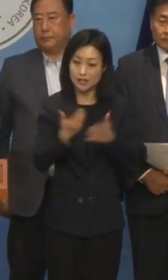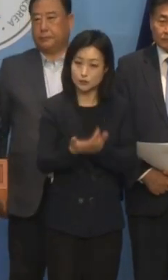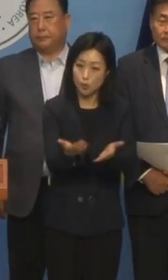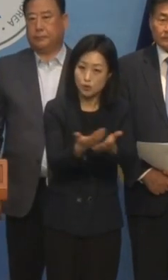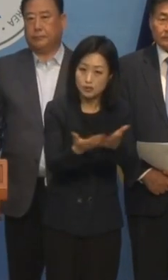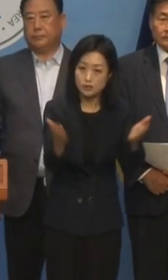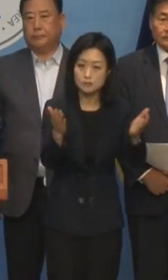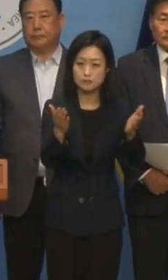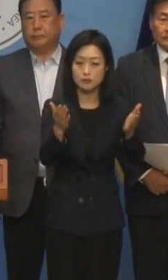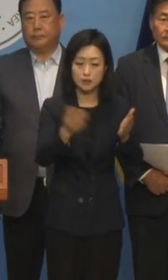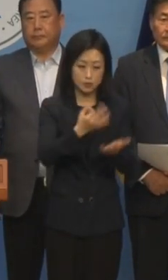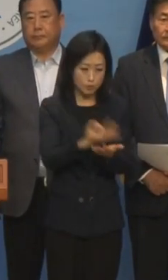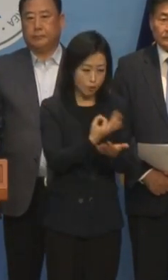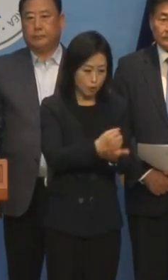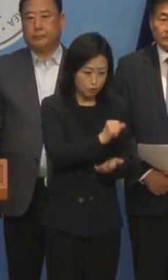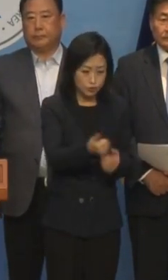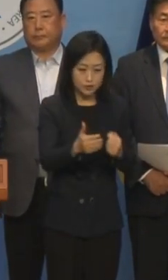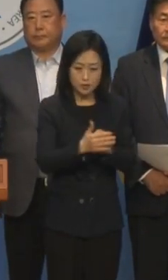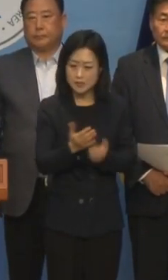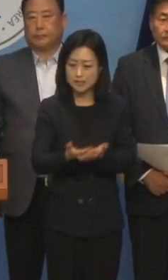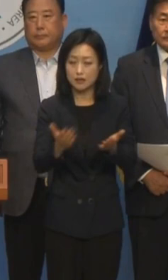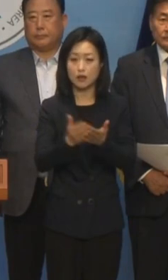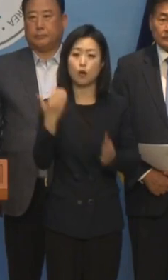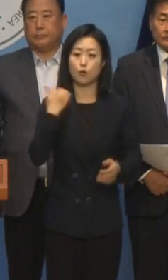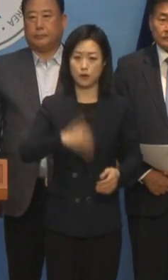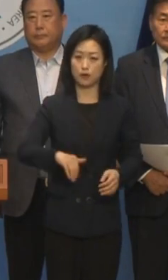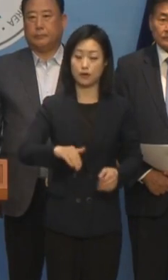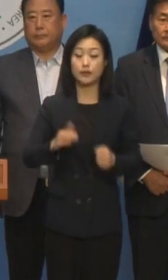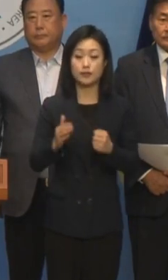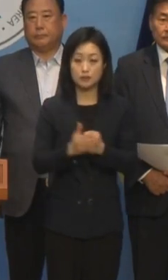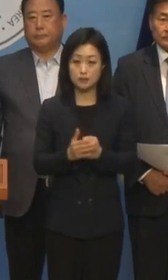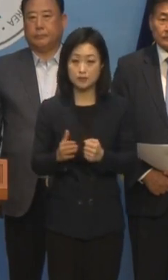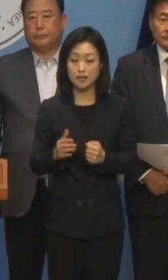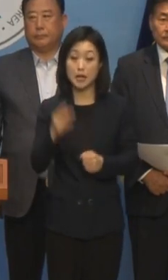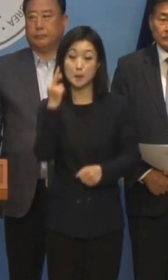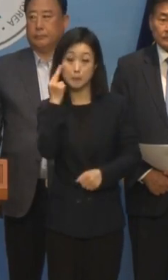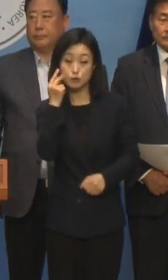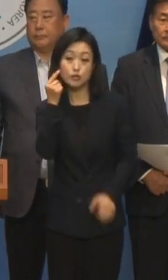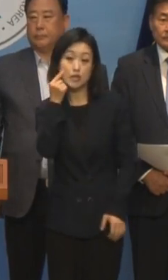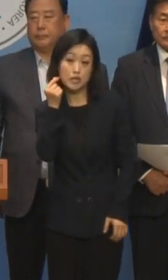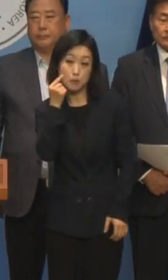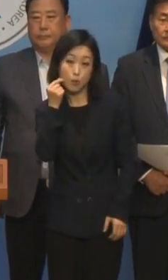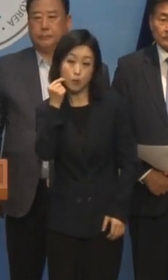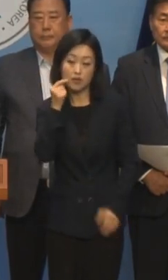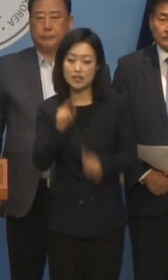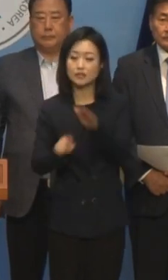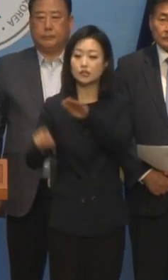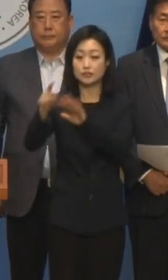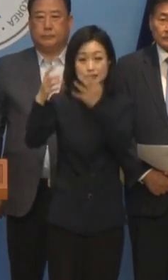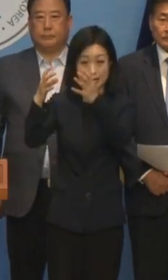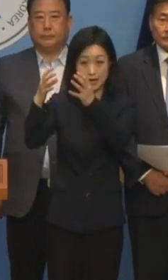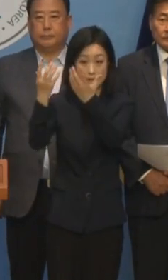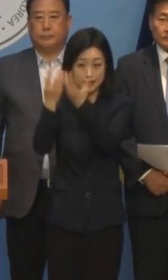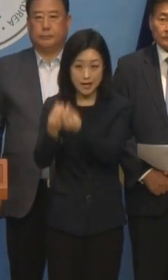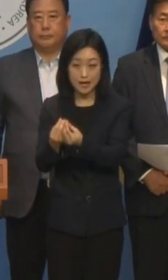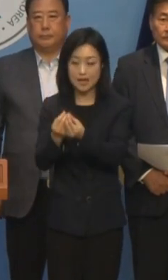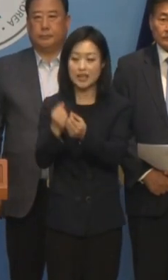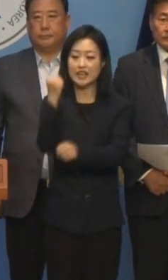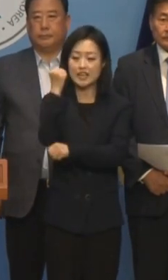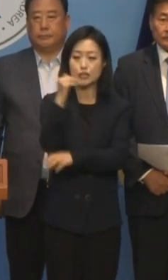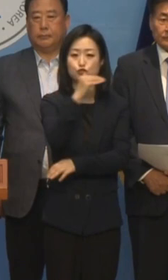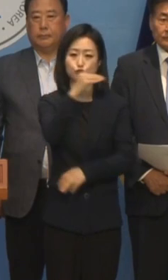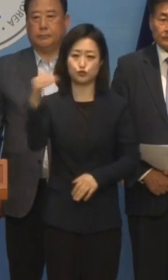어려움을 초래할 수밖에 없습니다. 이에 따라 미국, 일본 등 주요 선진국들은 기준 가격을